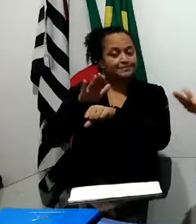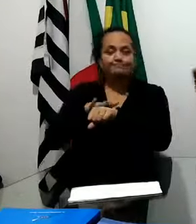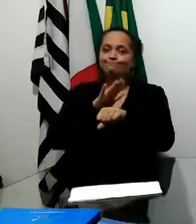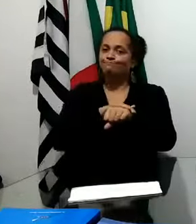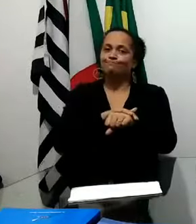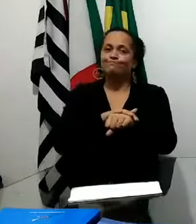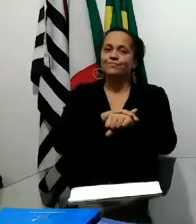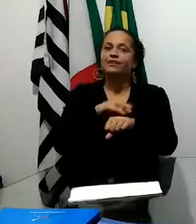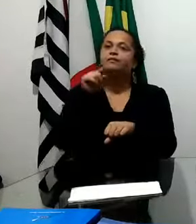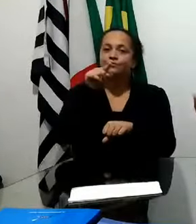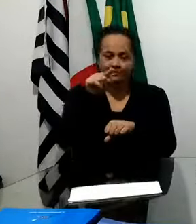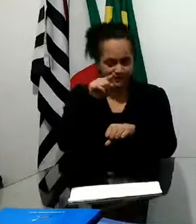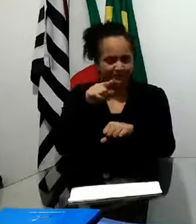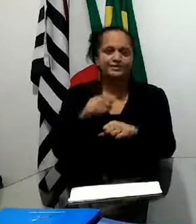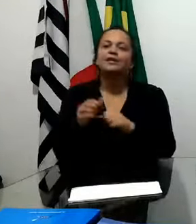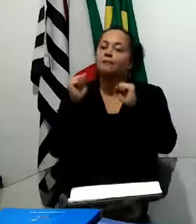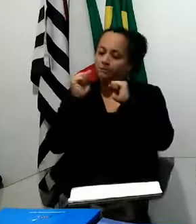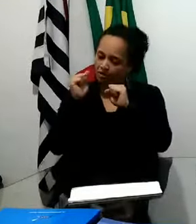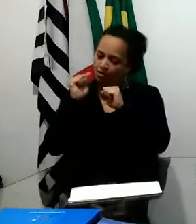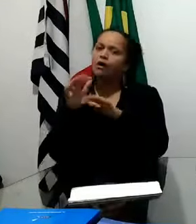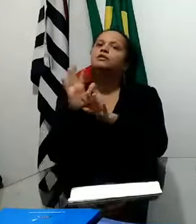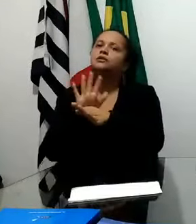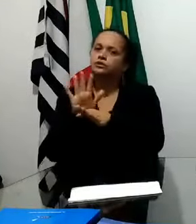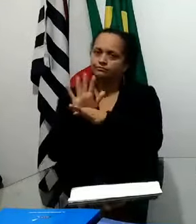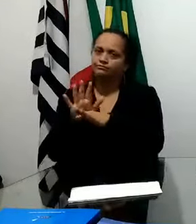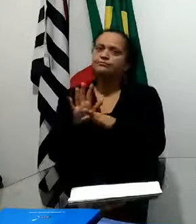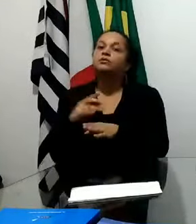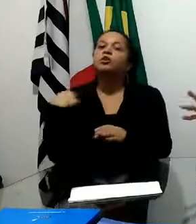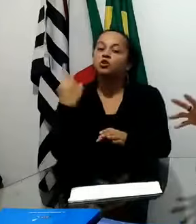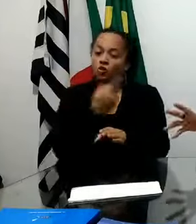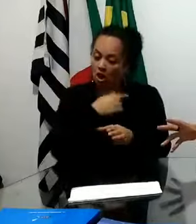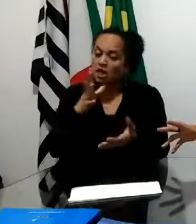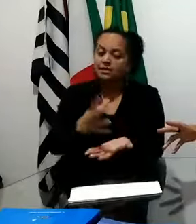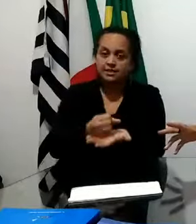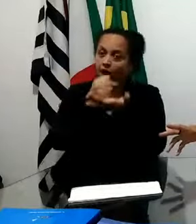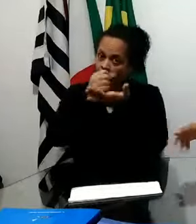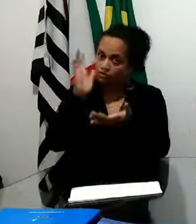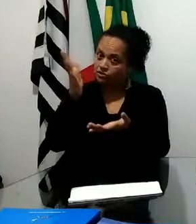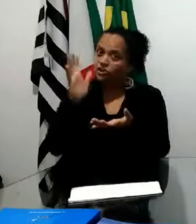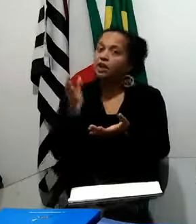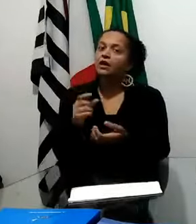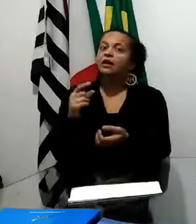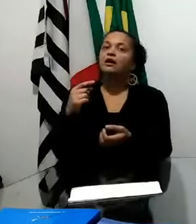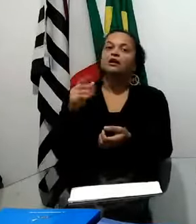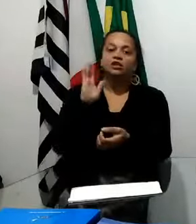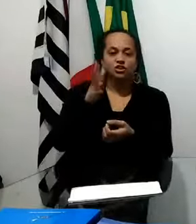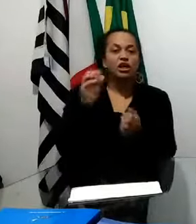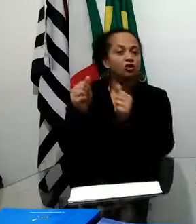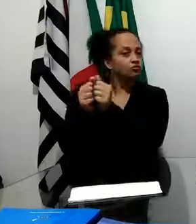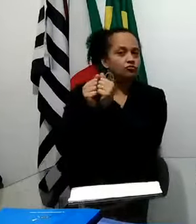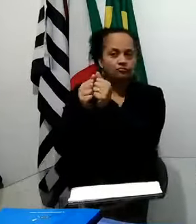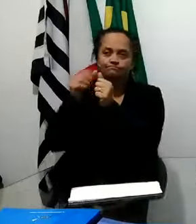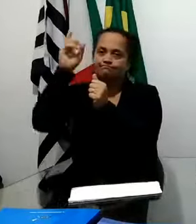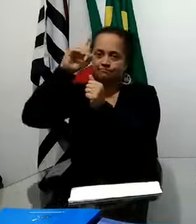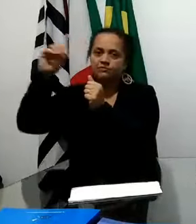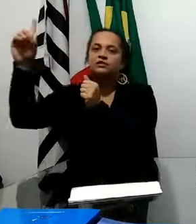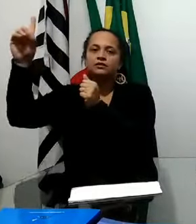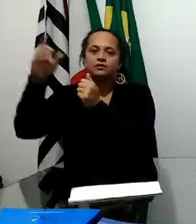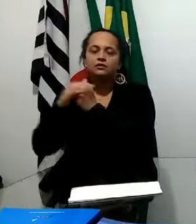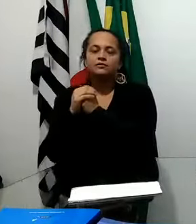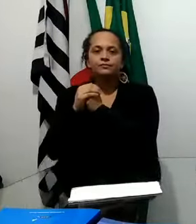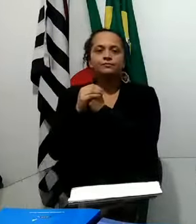fomos redimidos, salvos, transportados para o reino de Deus, para estabelecer o propósito de Deus para a